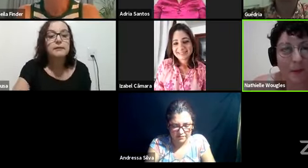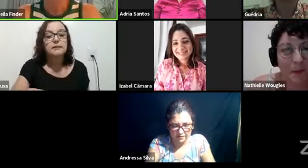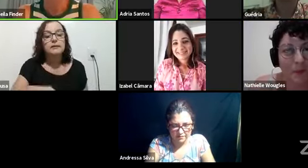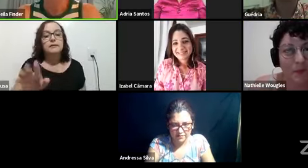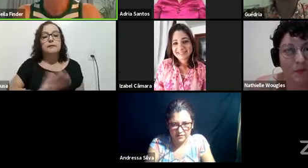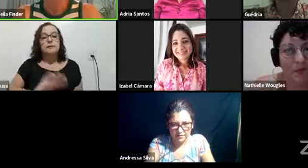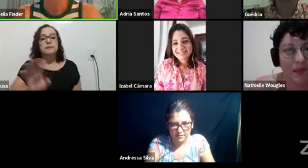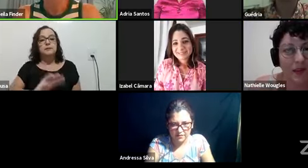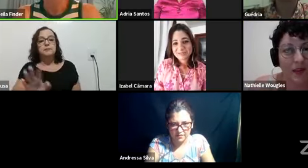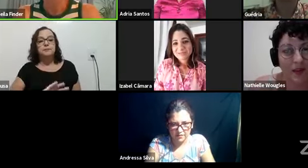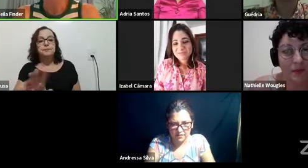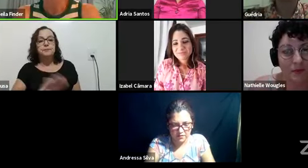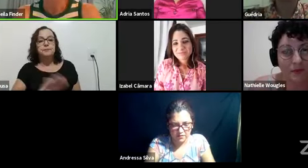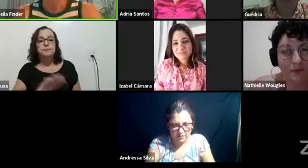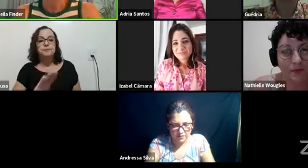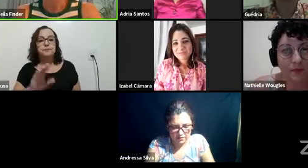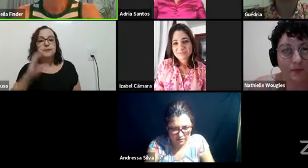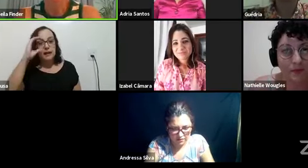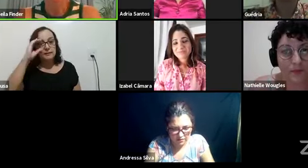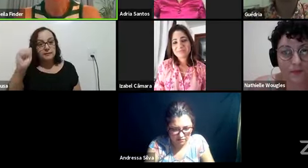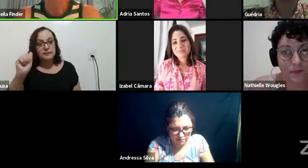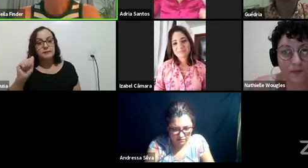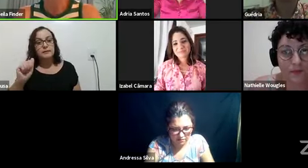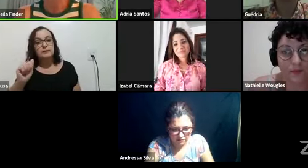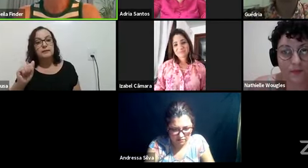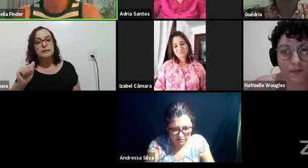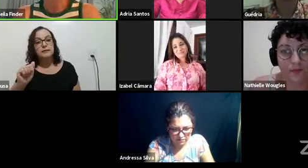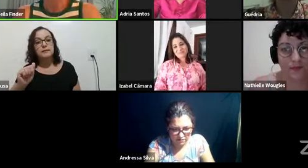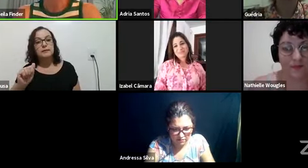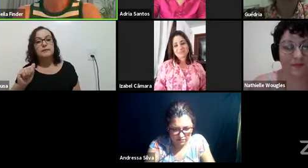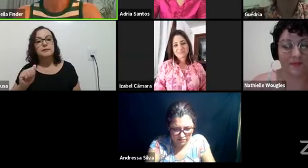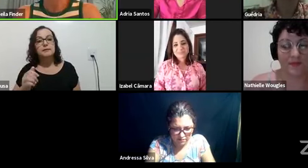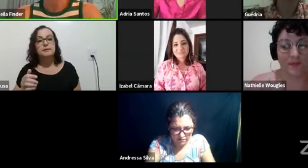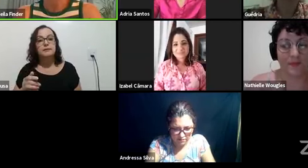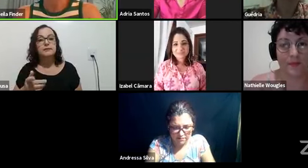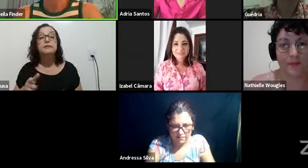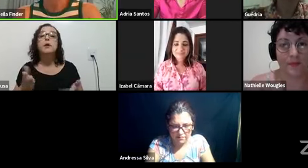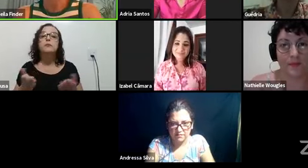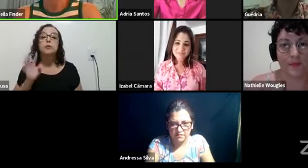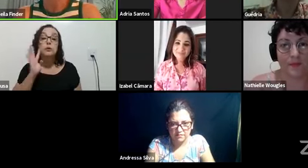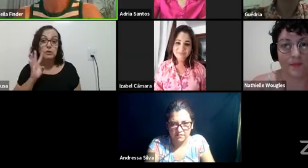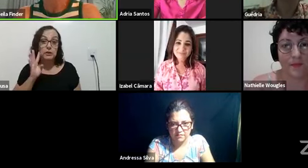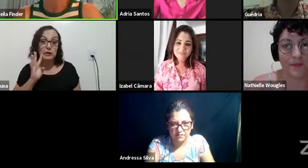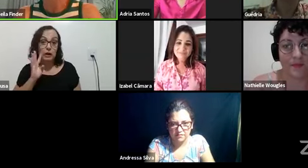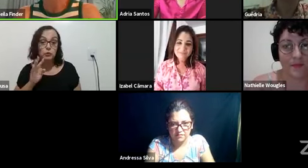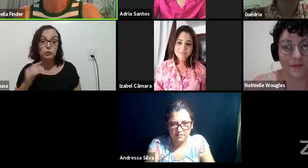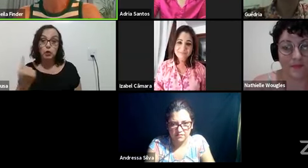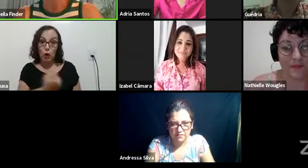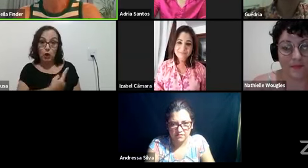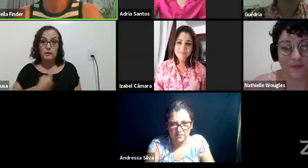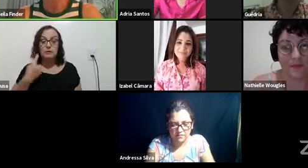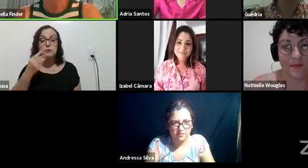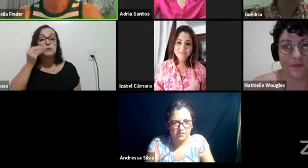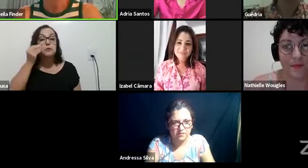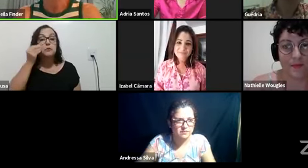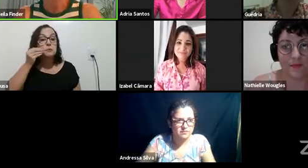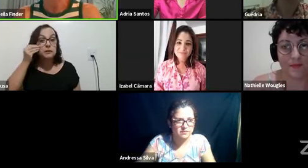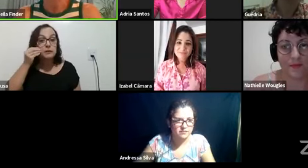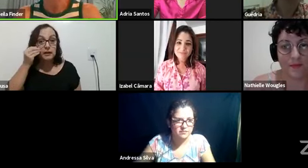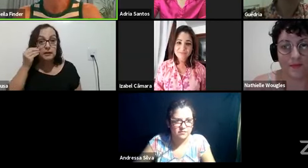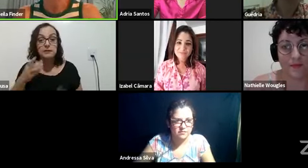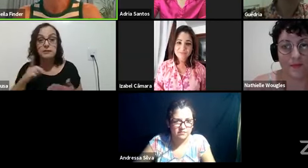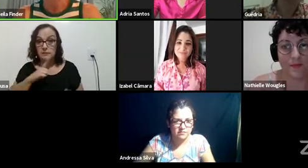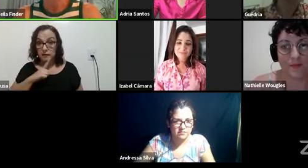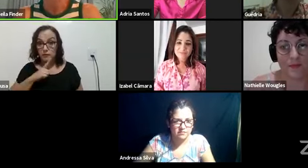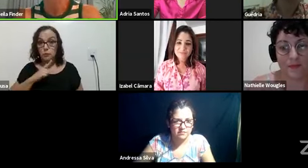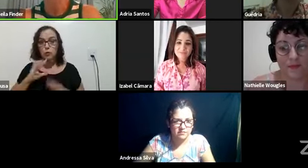Eu acho que o que é bacana de todas nós aqui, com tantas experiências que a gente tem aqui, né, de